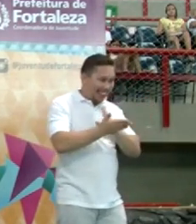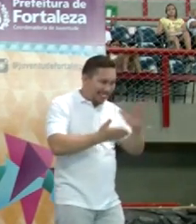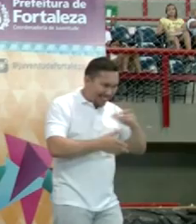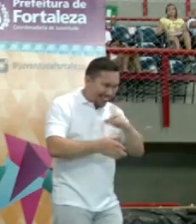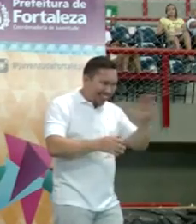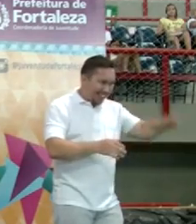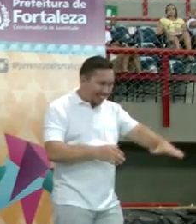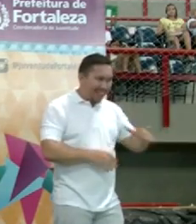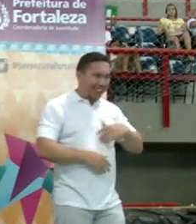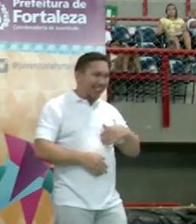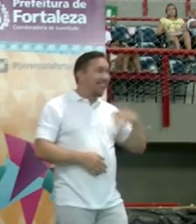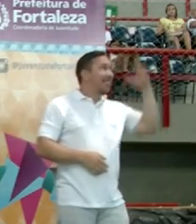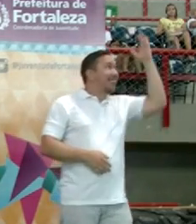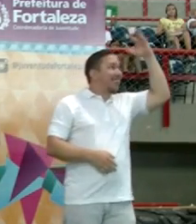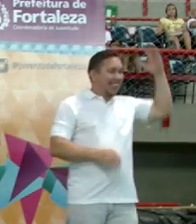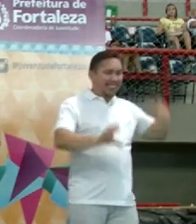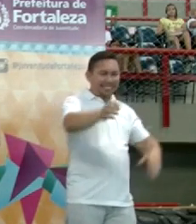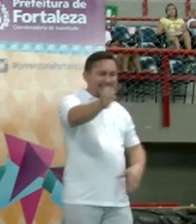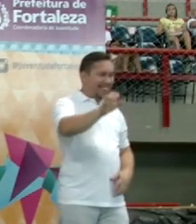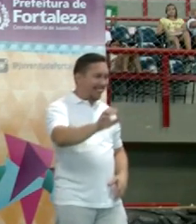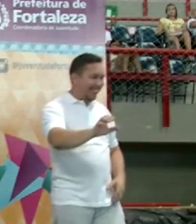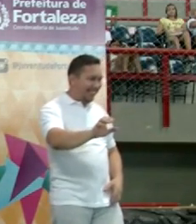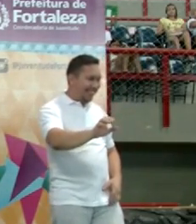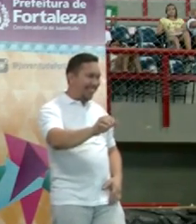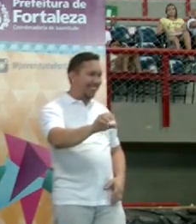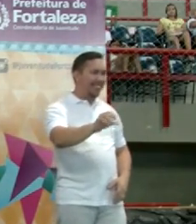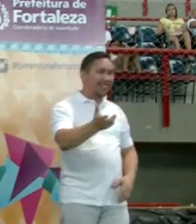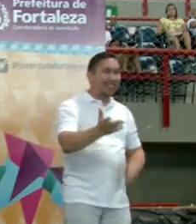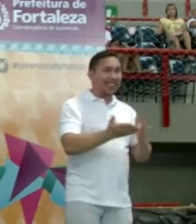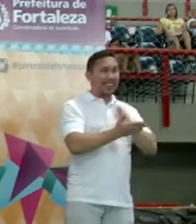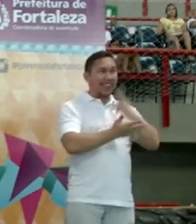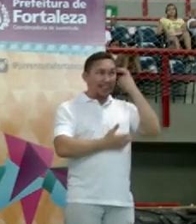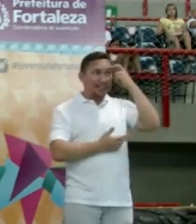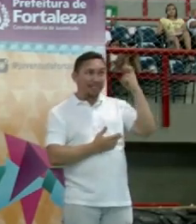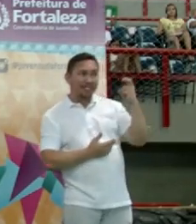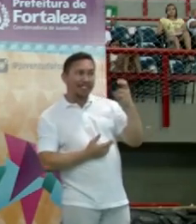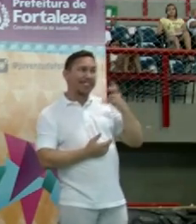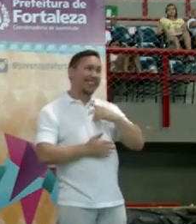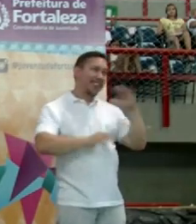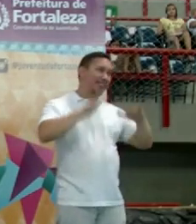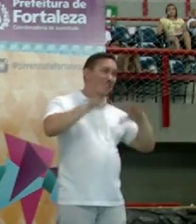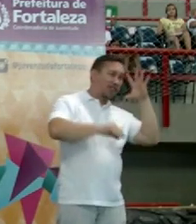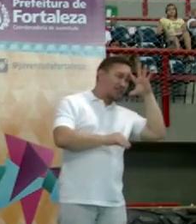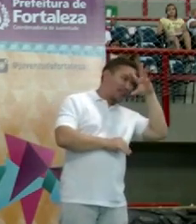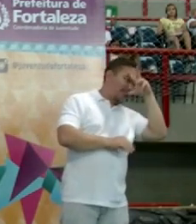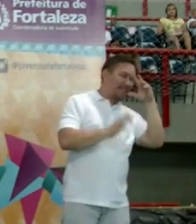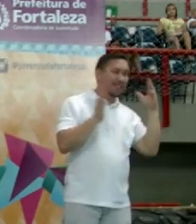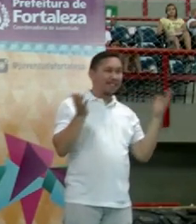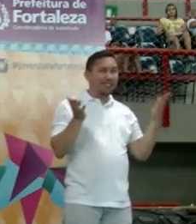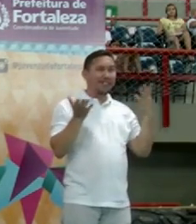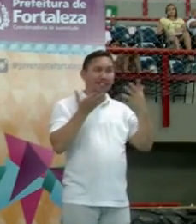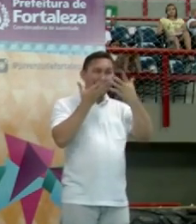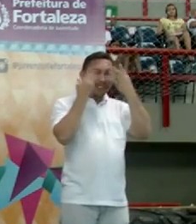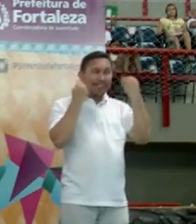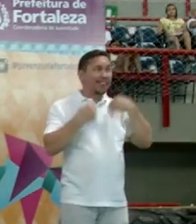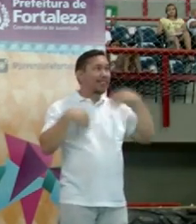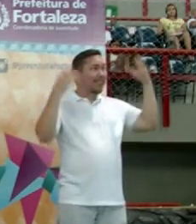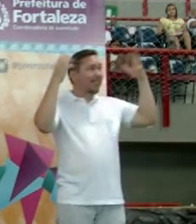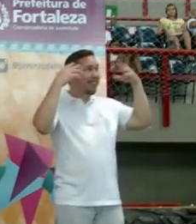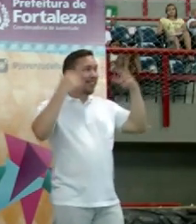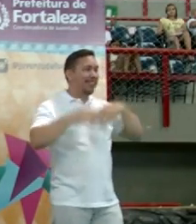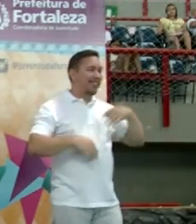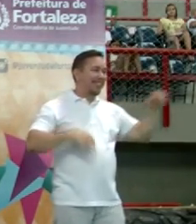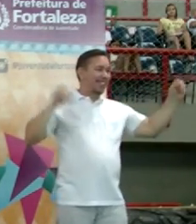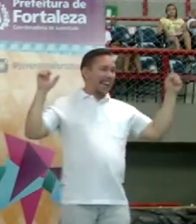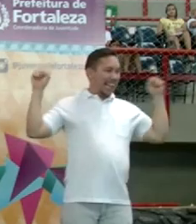arrumação. Tá certo? Tem uns que são mais espertos, tem uns que são menos, né? Quem esquece que não tomou banho, se limpa